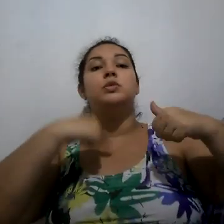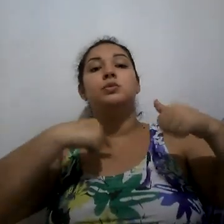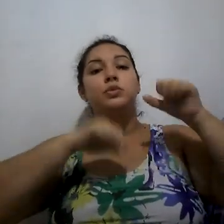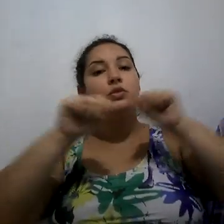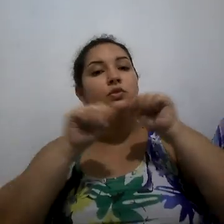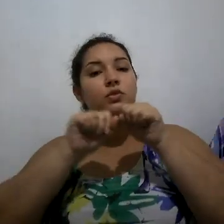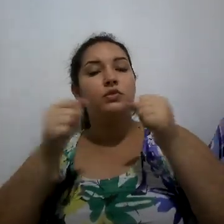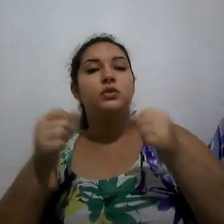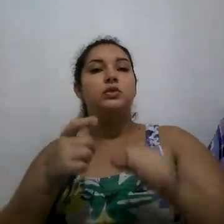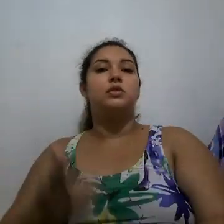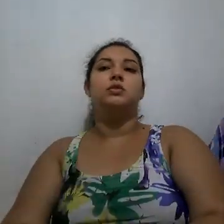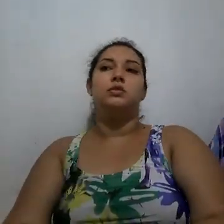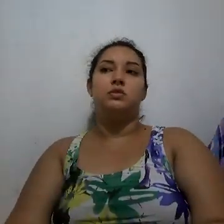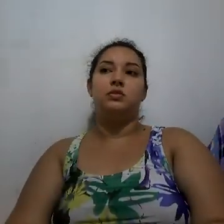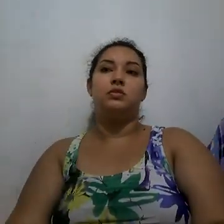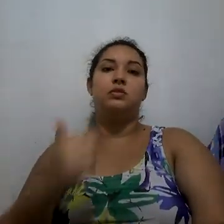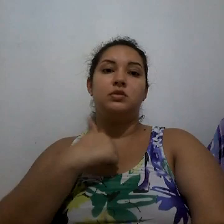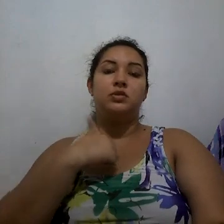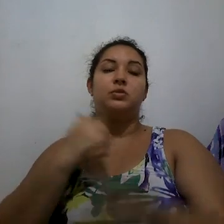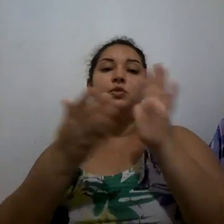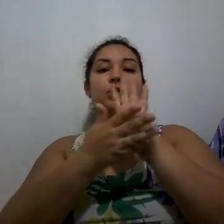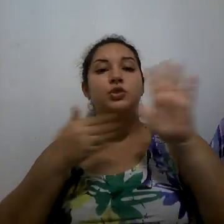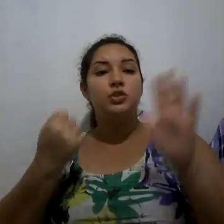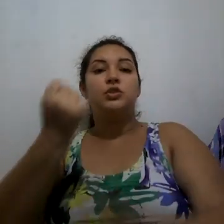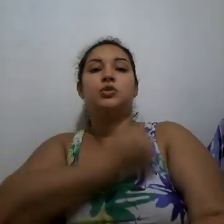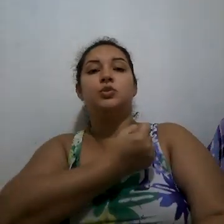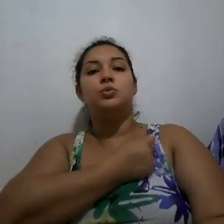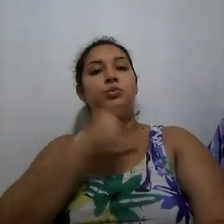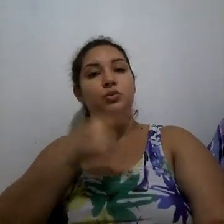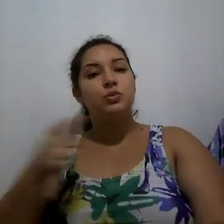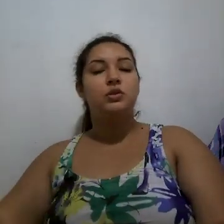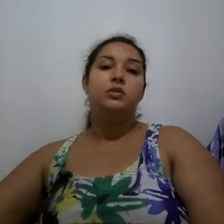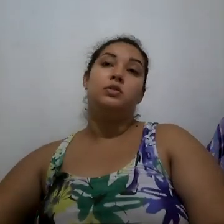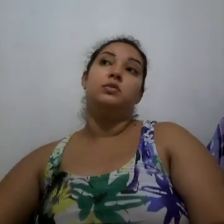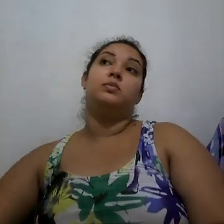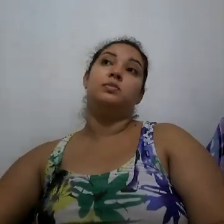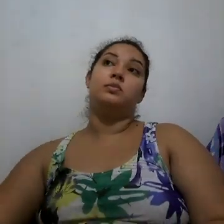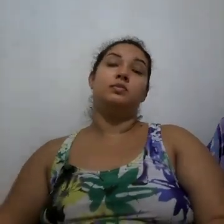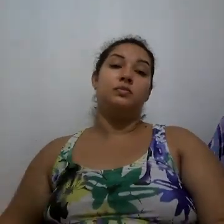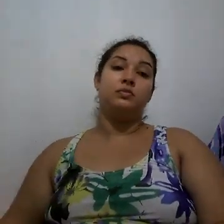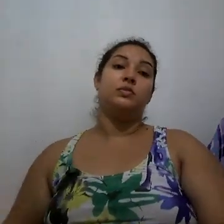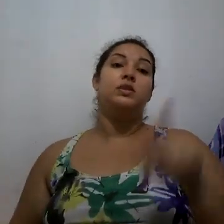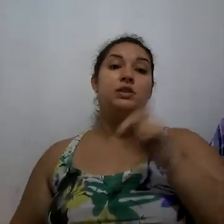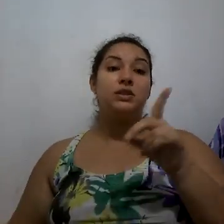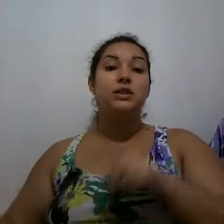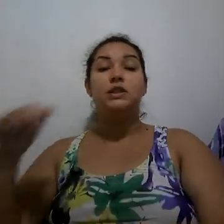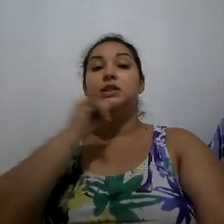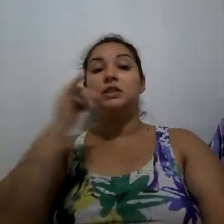que eu posso retirar algum número aqui? Nesse caso aqui, nesse exemplo, não, porque todos os números aqui são importantes para mim.